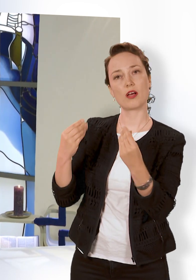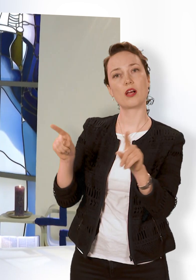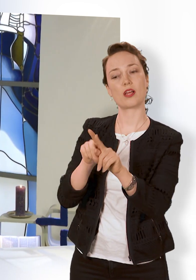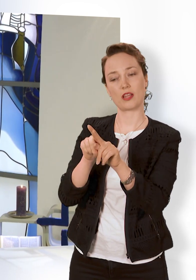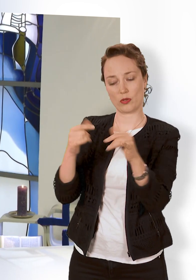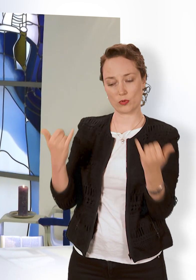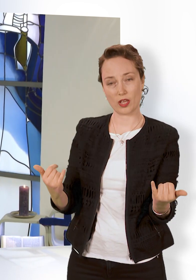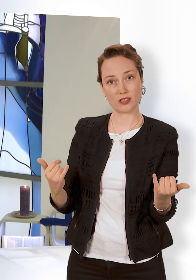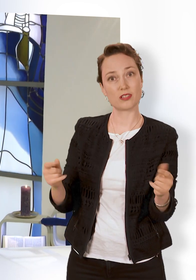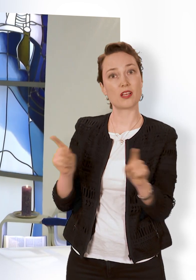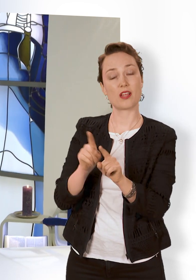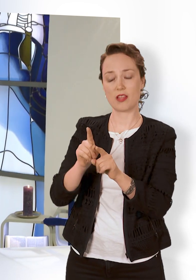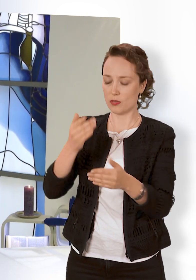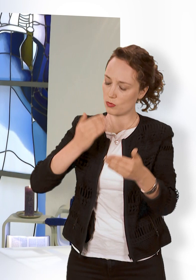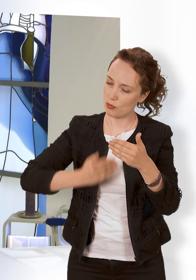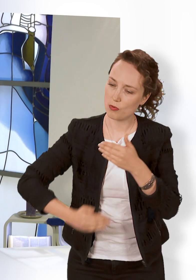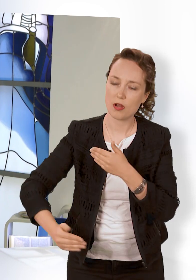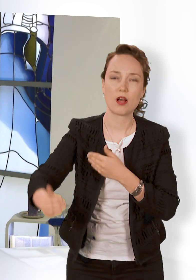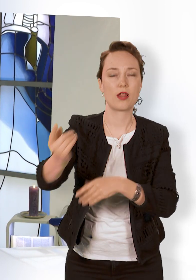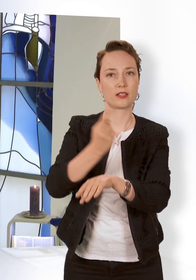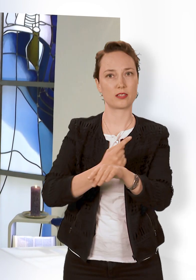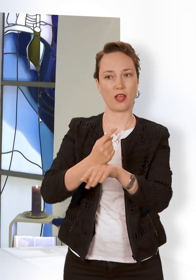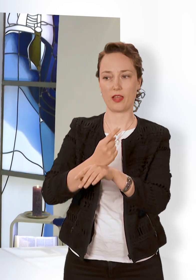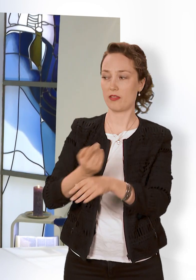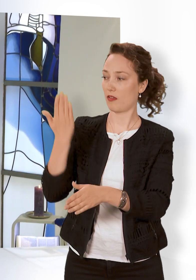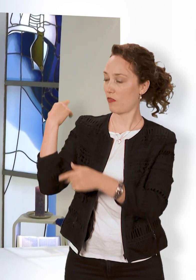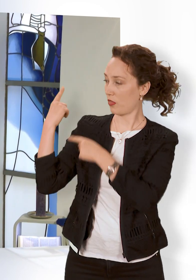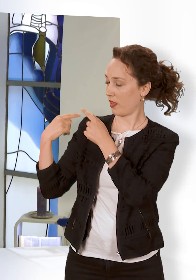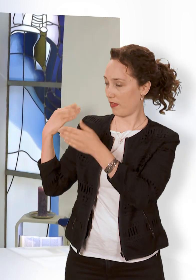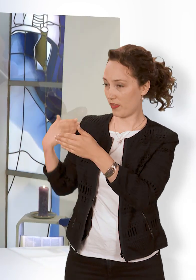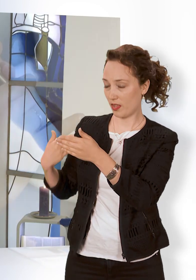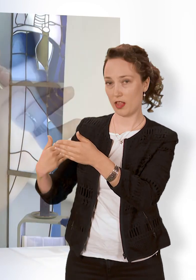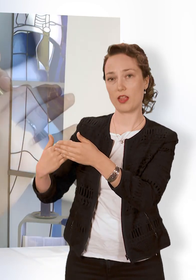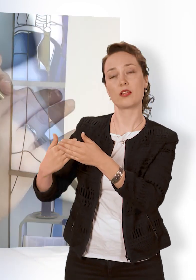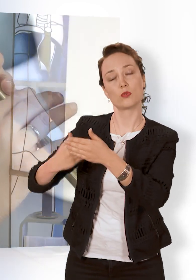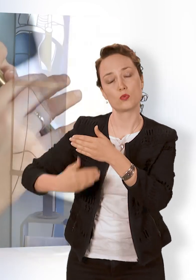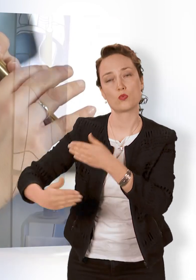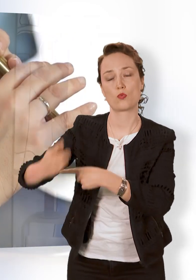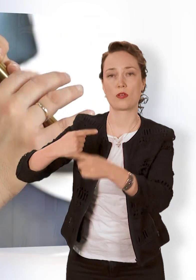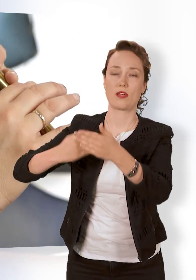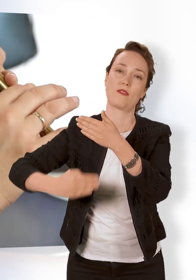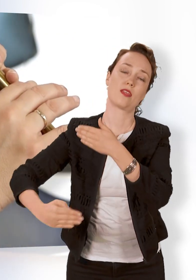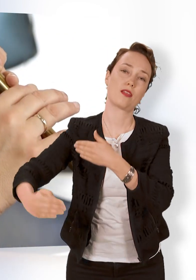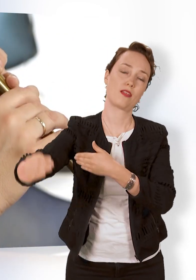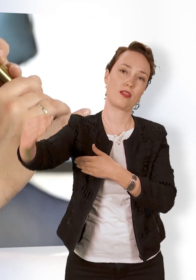alle Zeit und von Ewigkeit zu Ewigkeit. Amen.